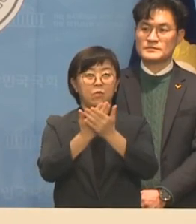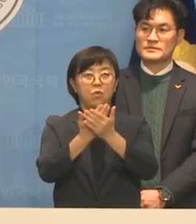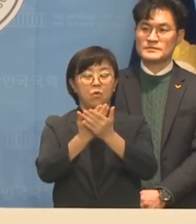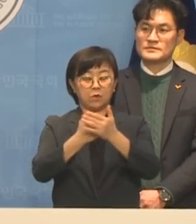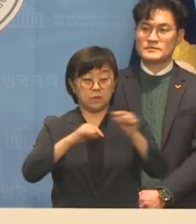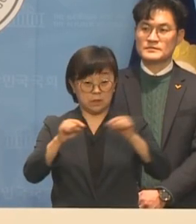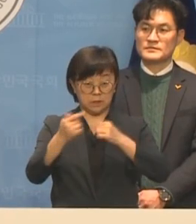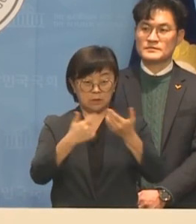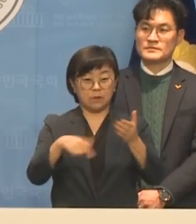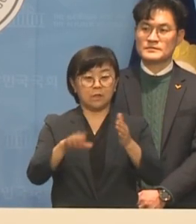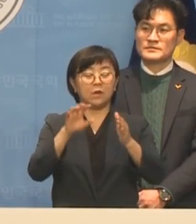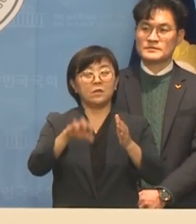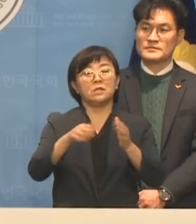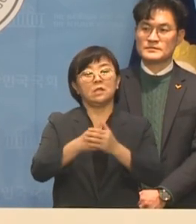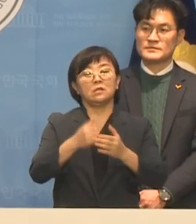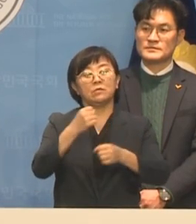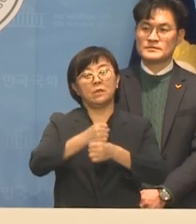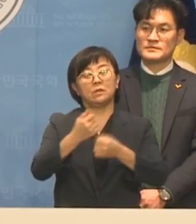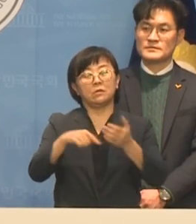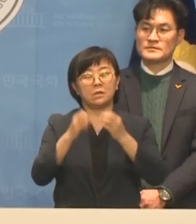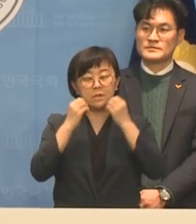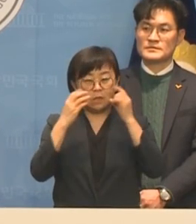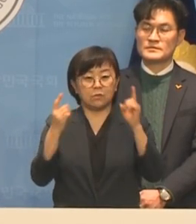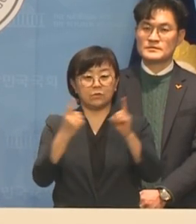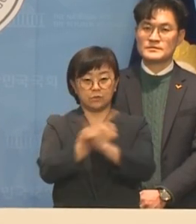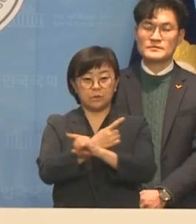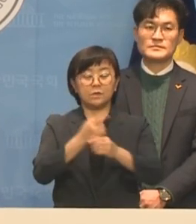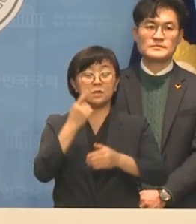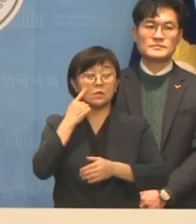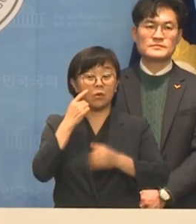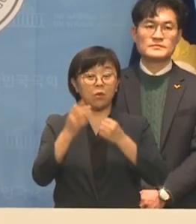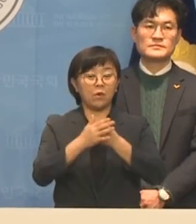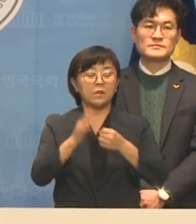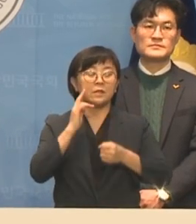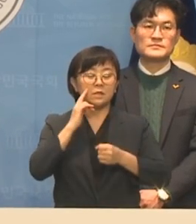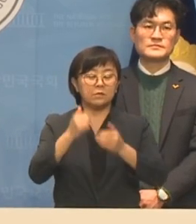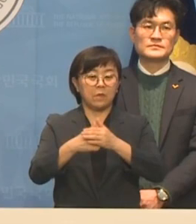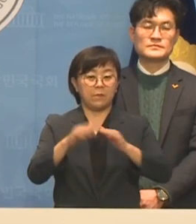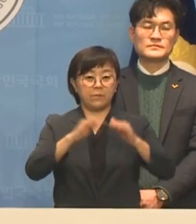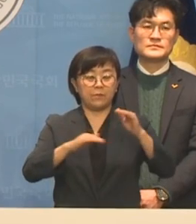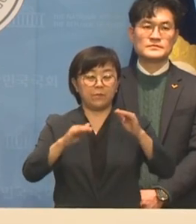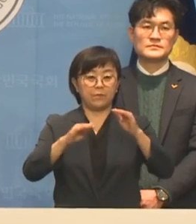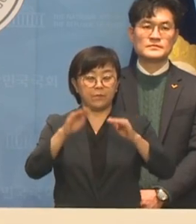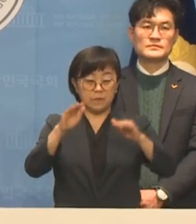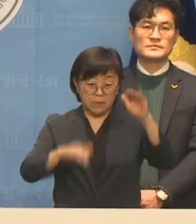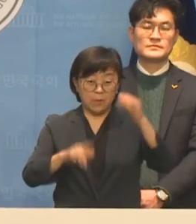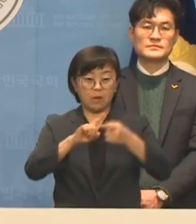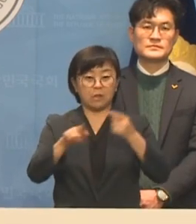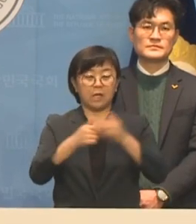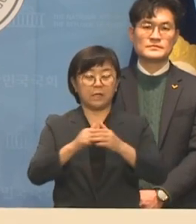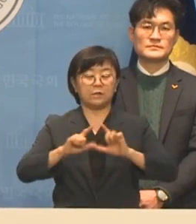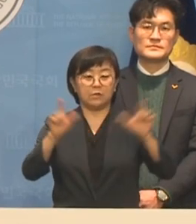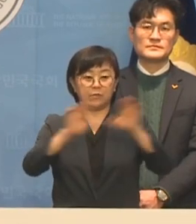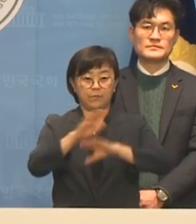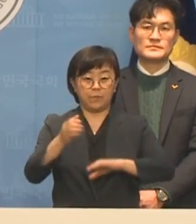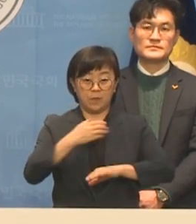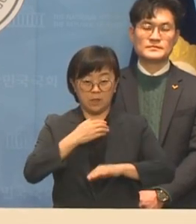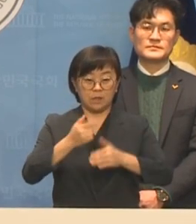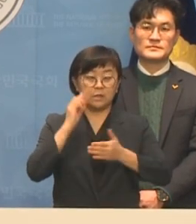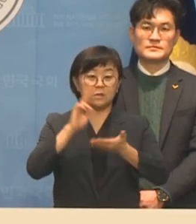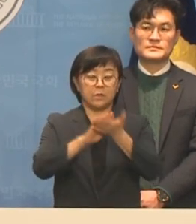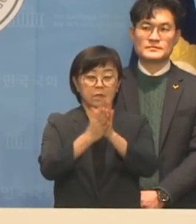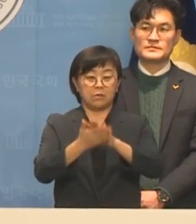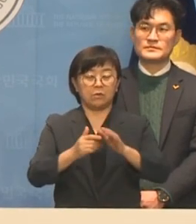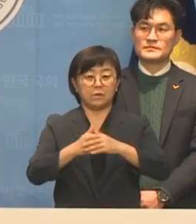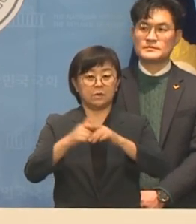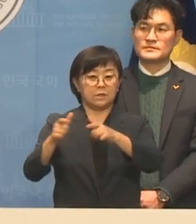속에 전면화하는 혁신적인 시도입니다. 극심한 불평등과 재앙 수준으로 다가오는 기후위기, 심화되고 있는